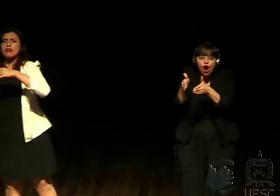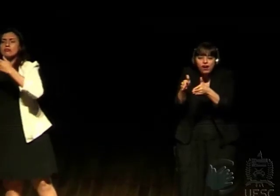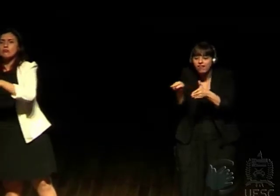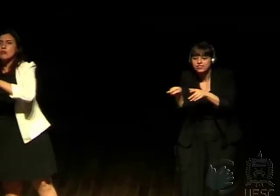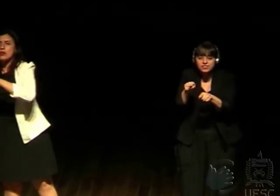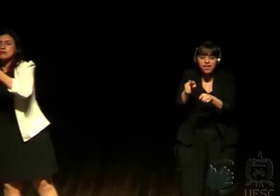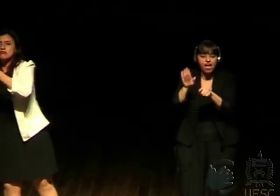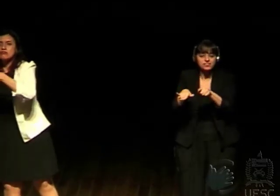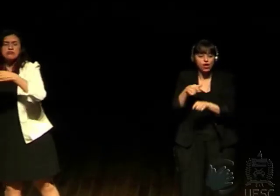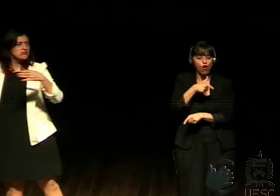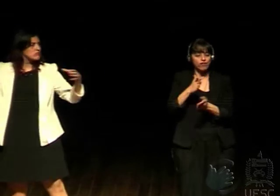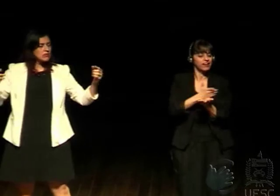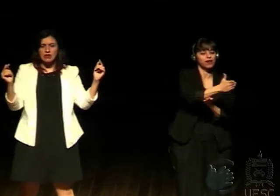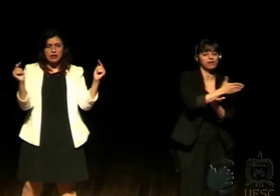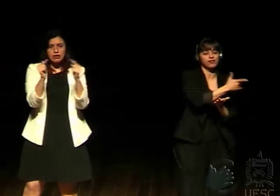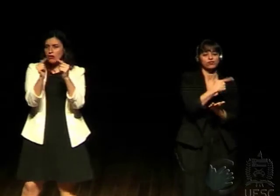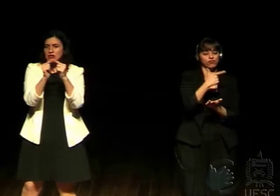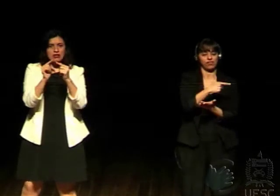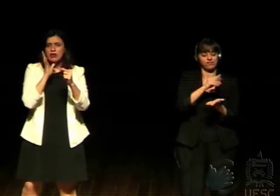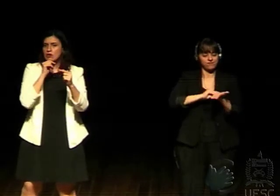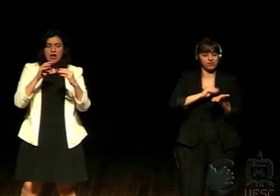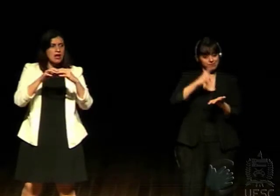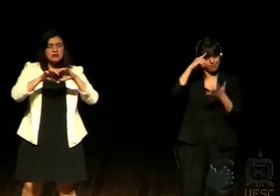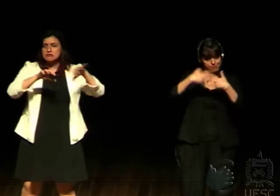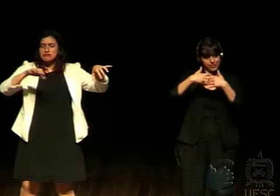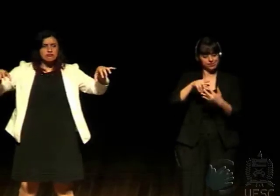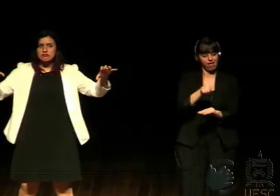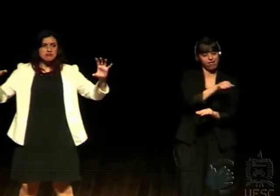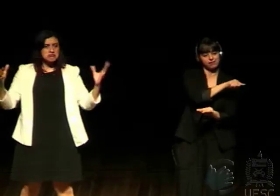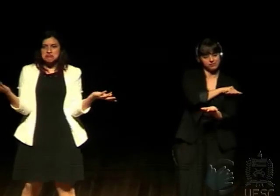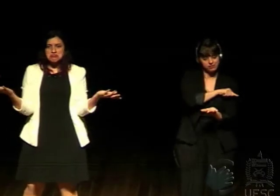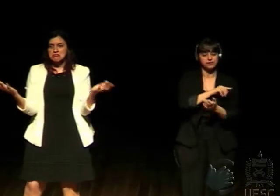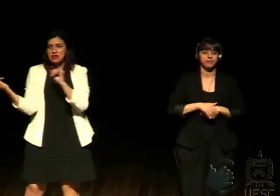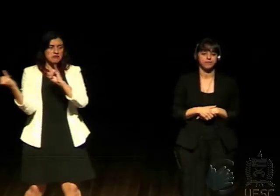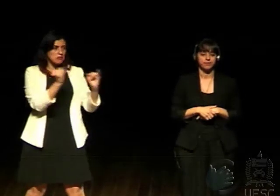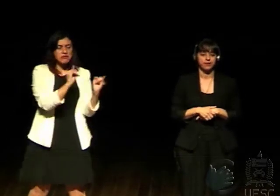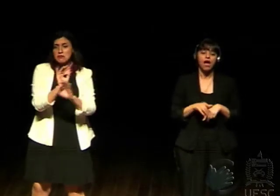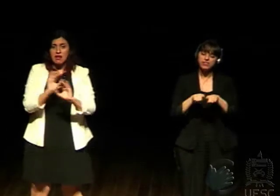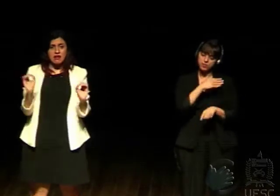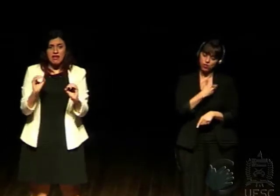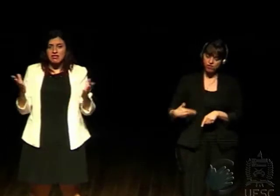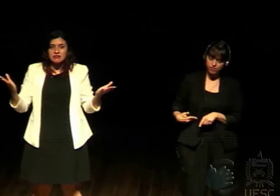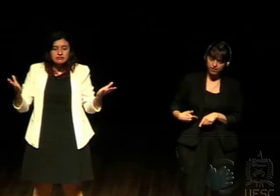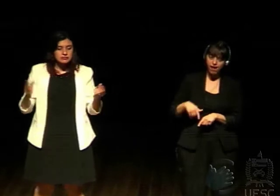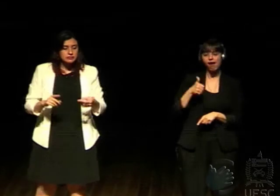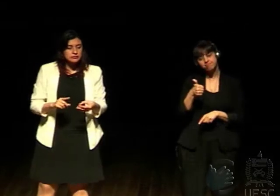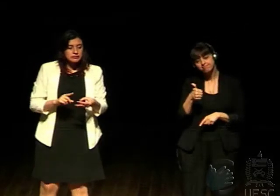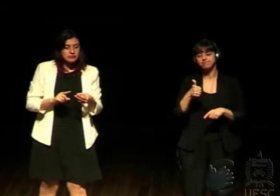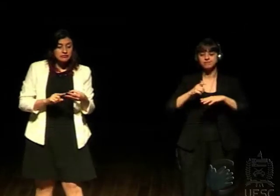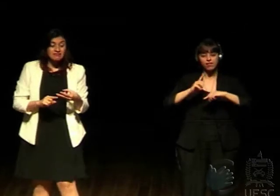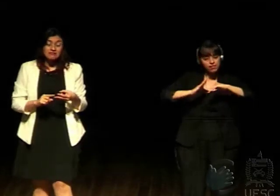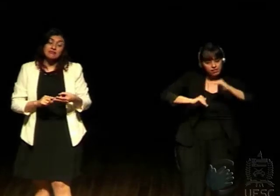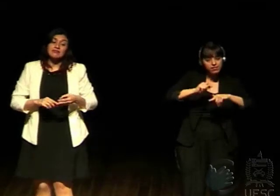están separadas de otras iniciativas. El mismo gobierno también ha tenido iniciativas en que